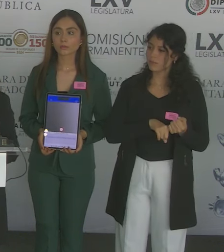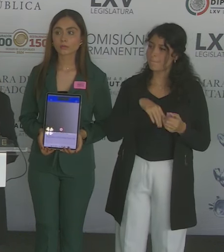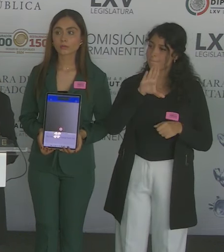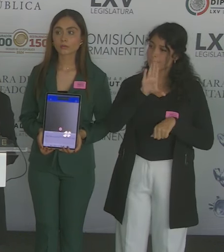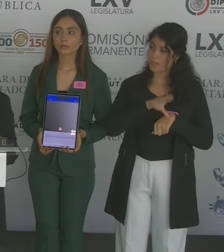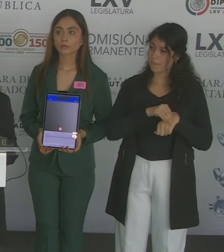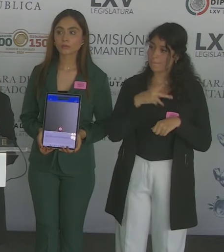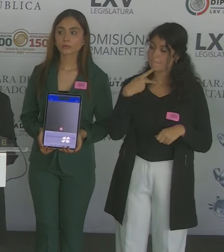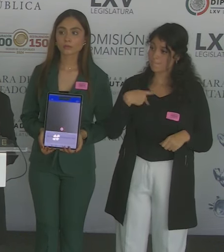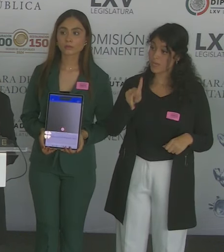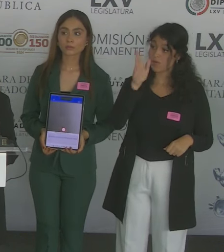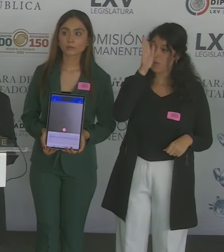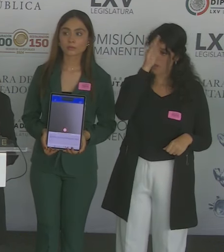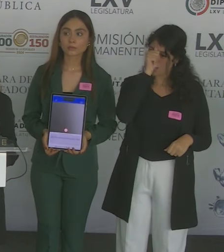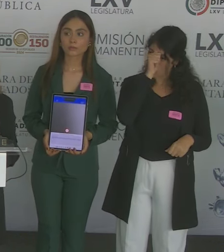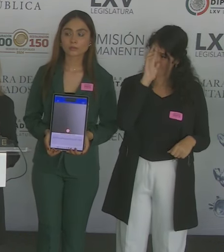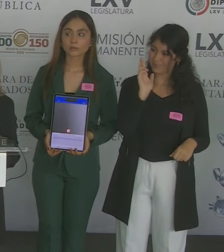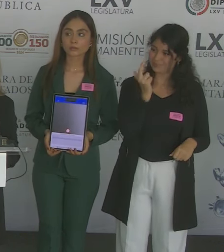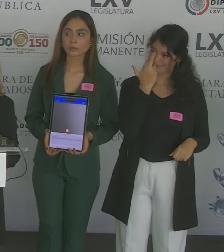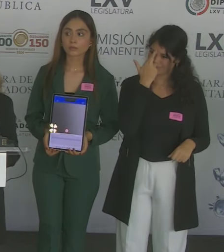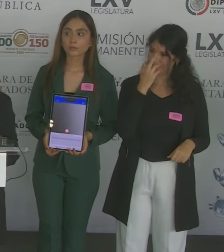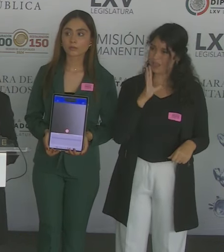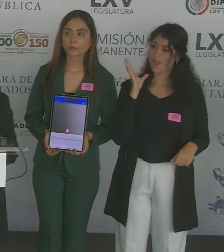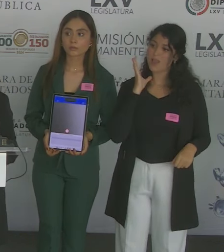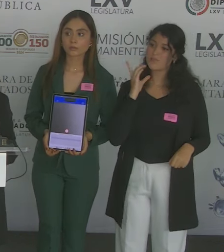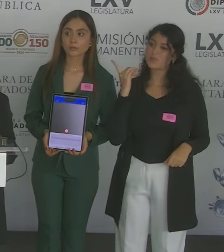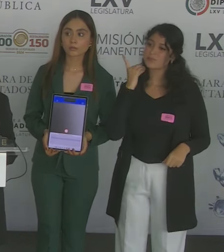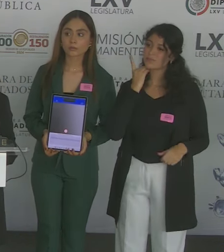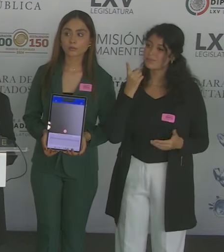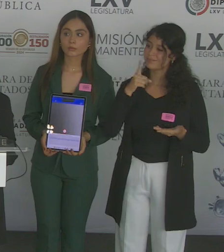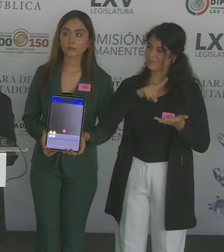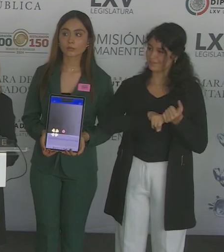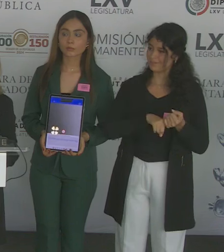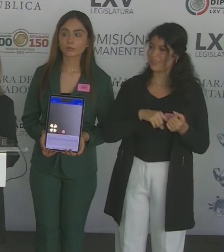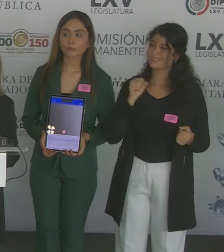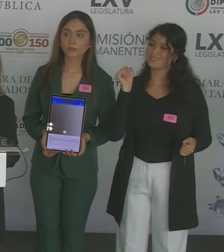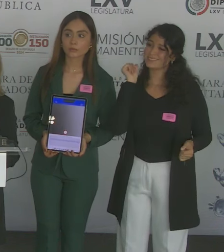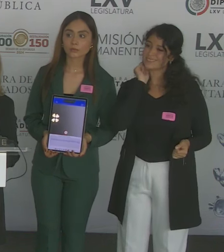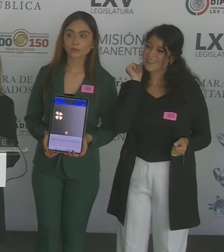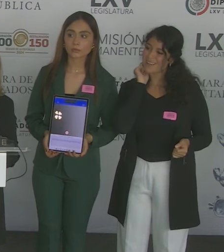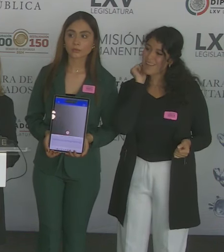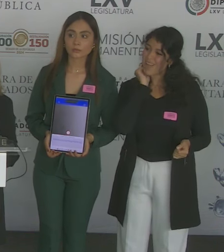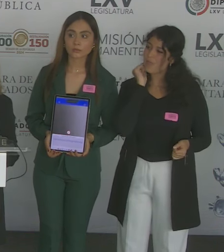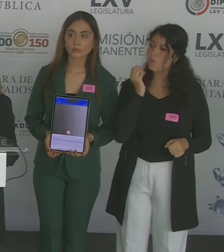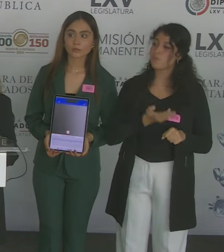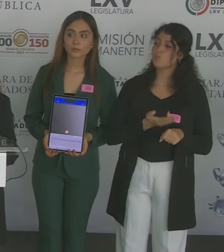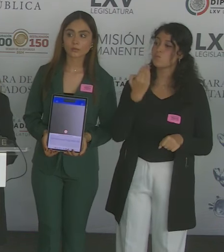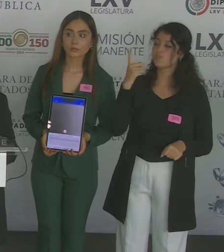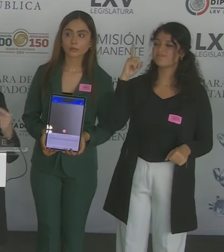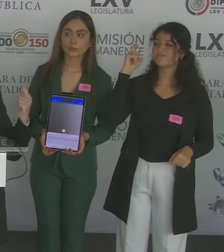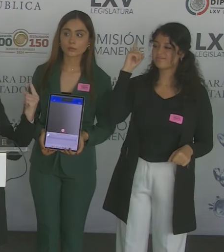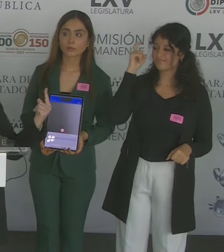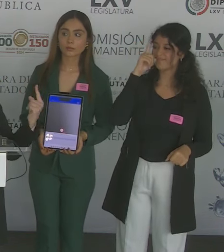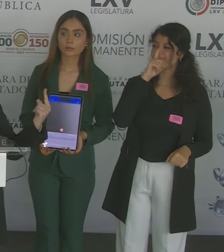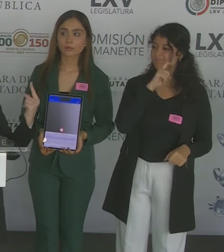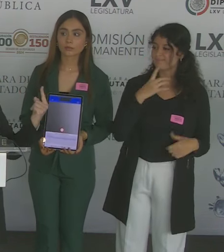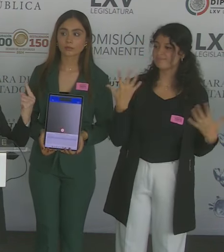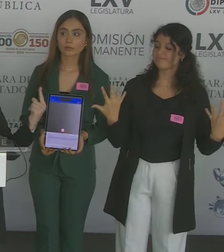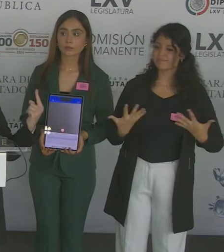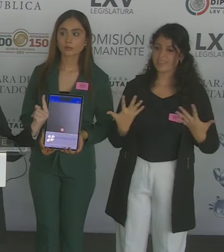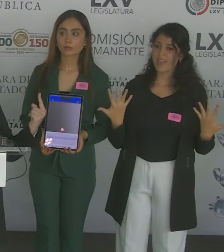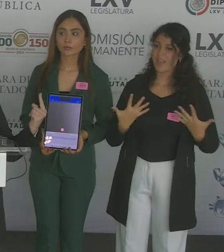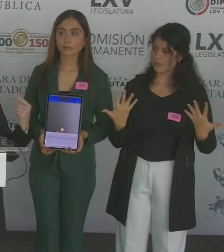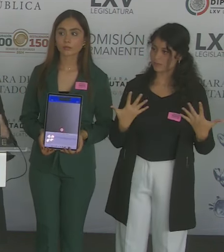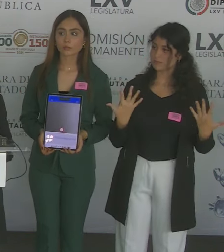recuerden que la cámara de diputados junto con la cámara de senadores fue muy complicado realizar la primera